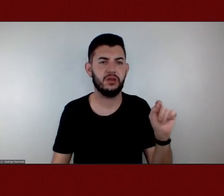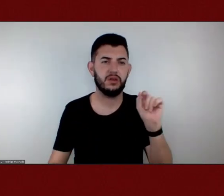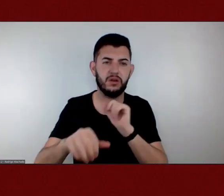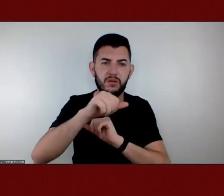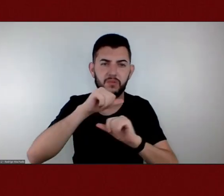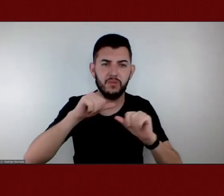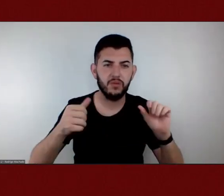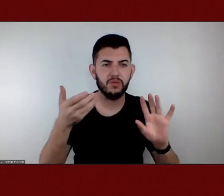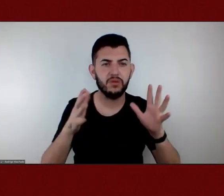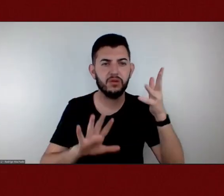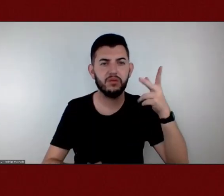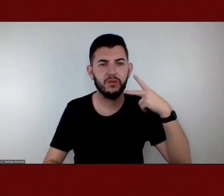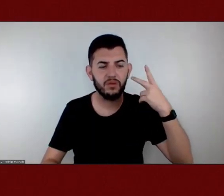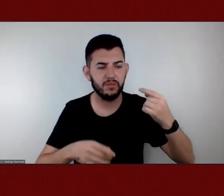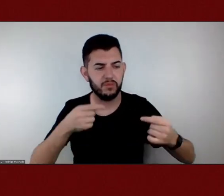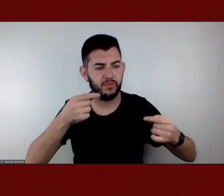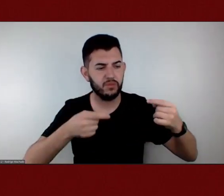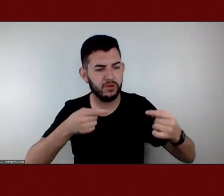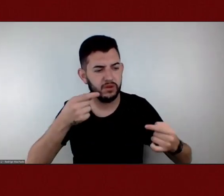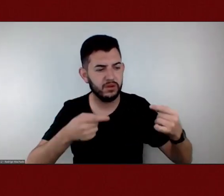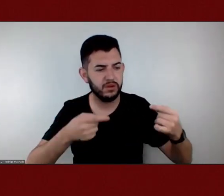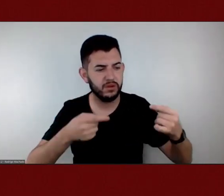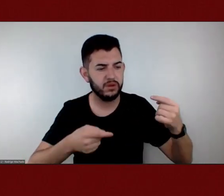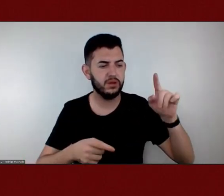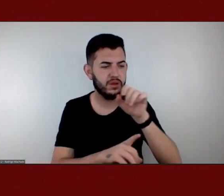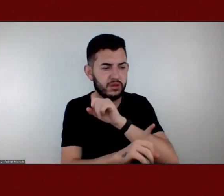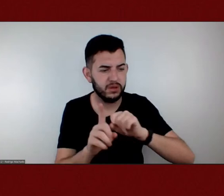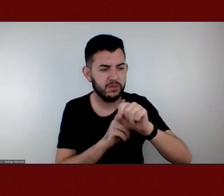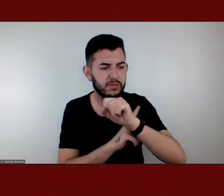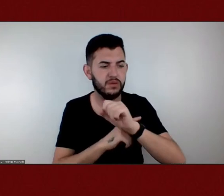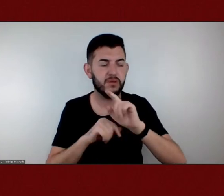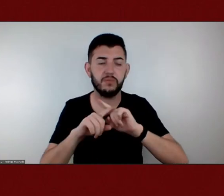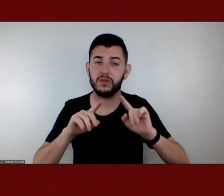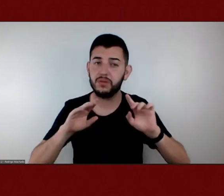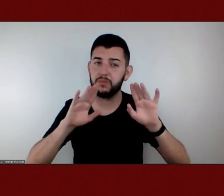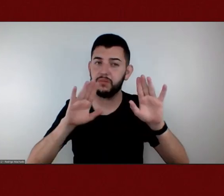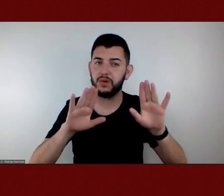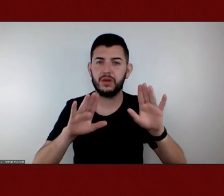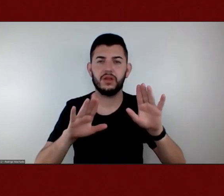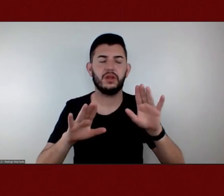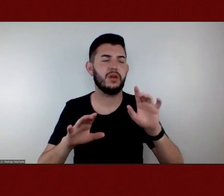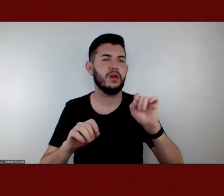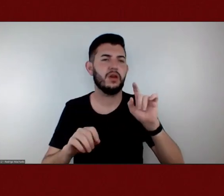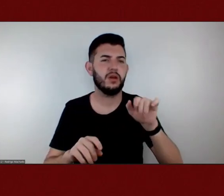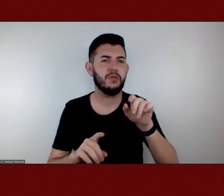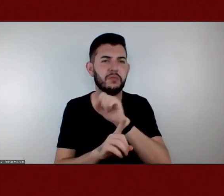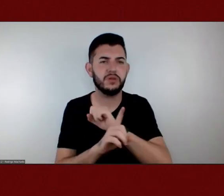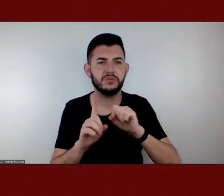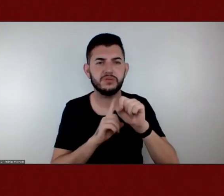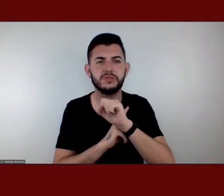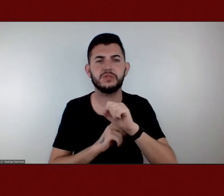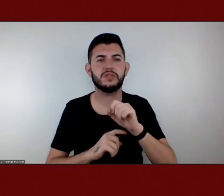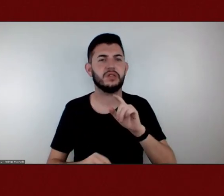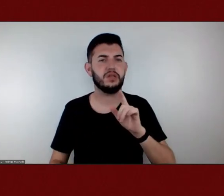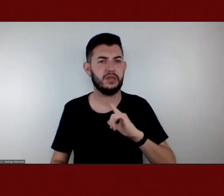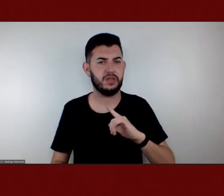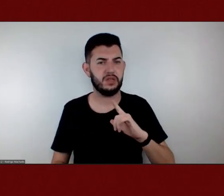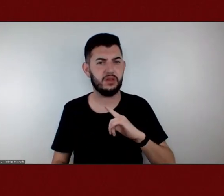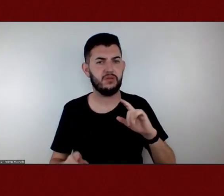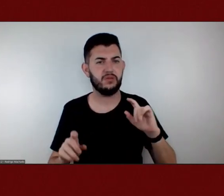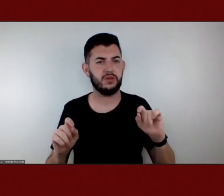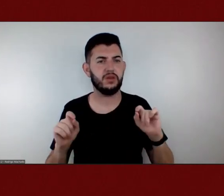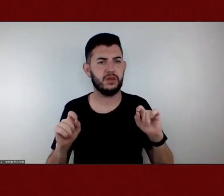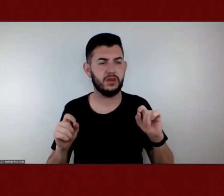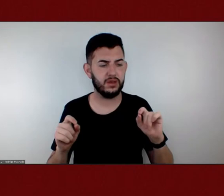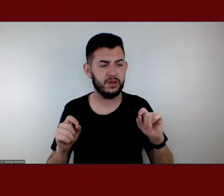políticas de uma sociedade. No caso, cada vez mais, por conta da integração